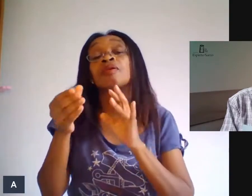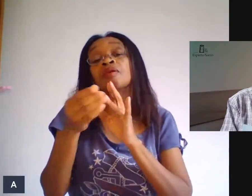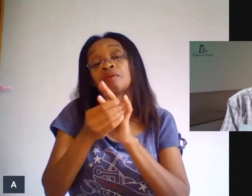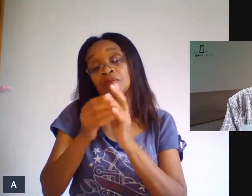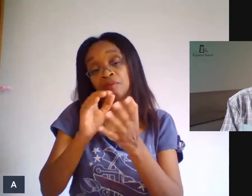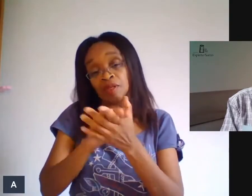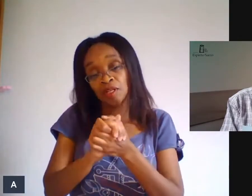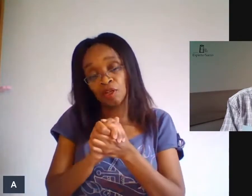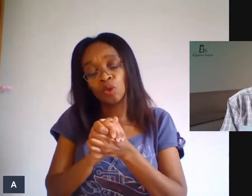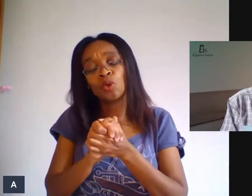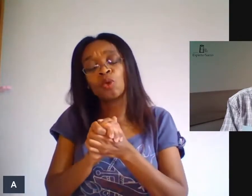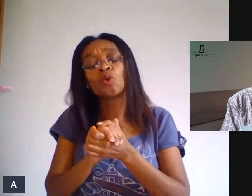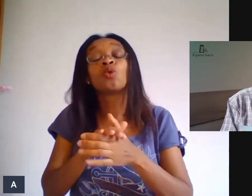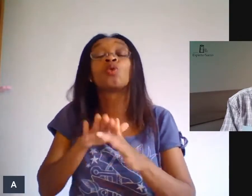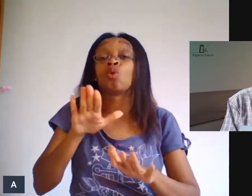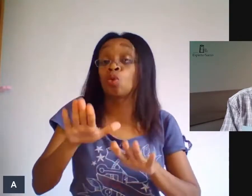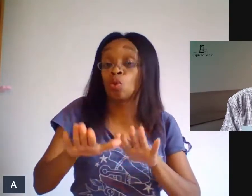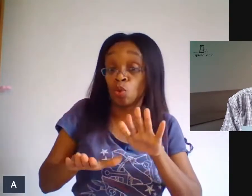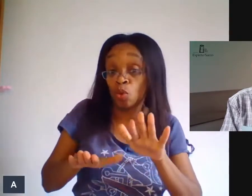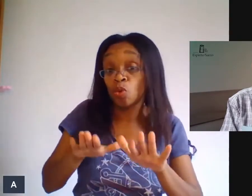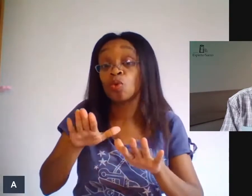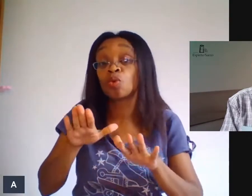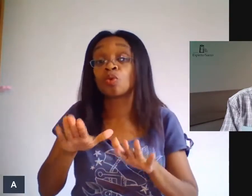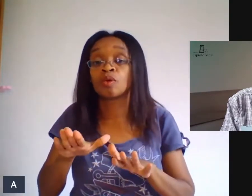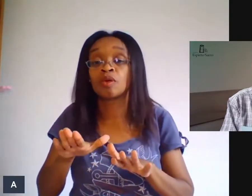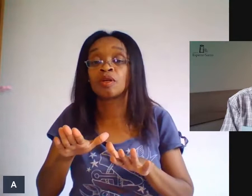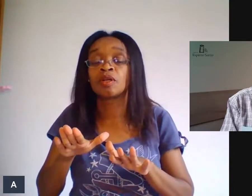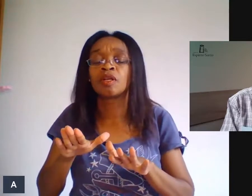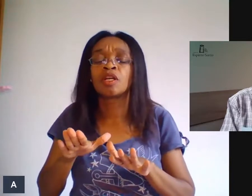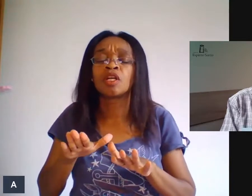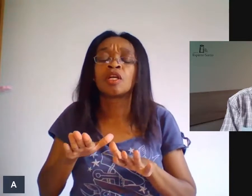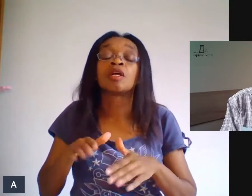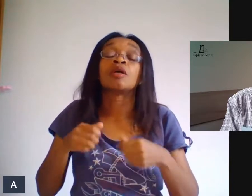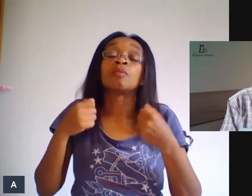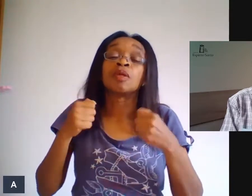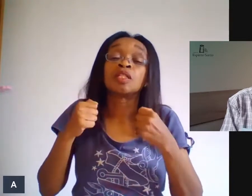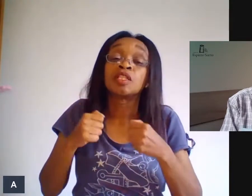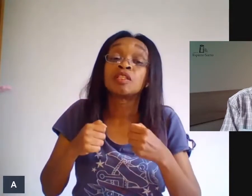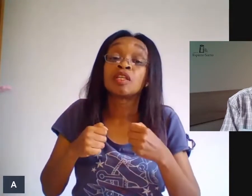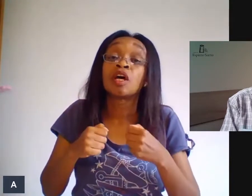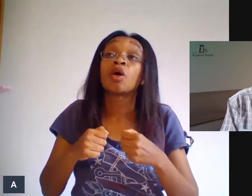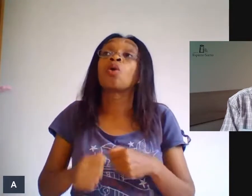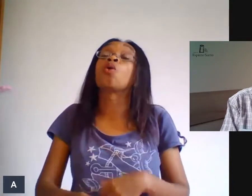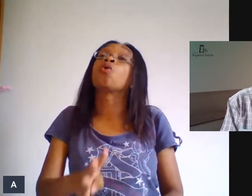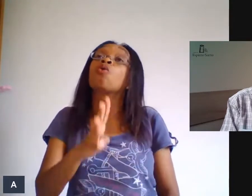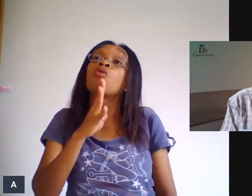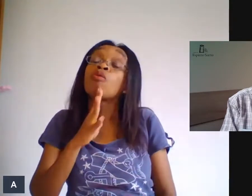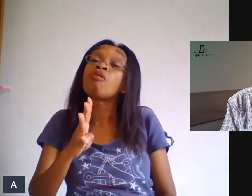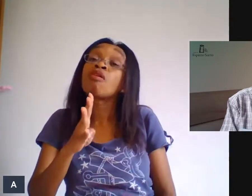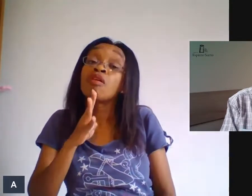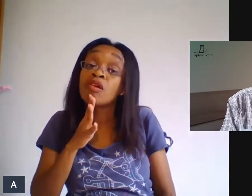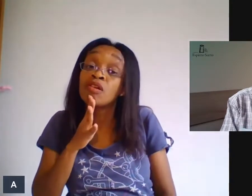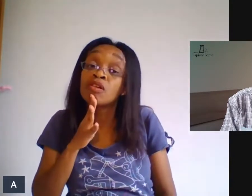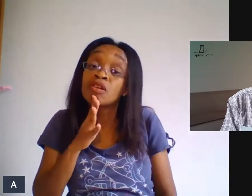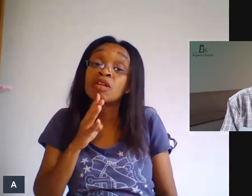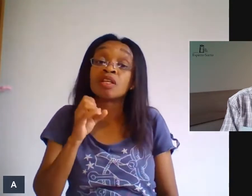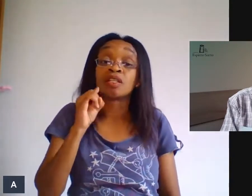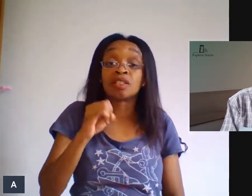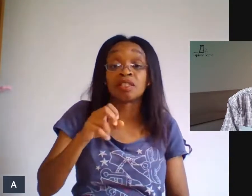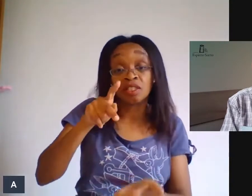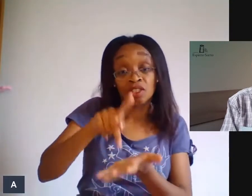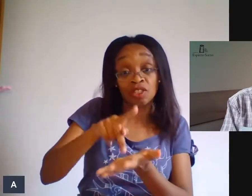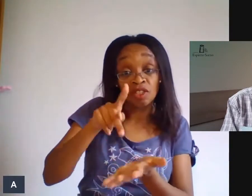esse sacramento. Devem procurar se conhecer para ver se de fato estão prontos para